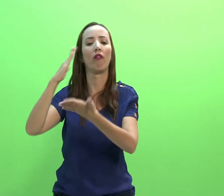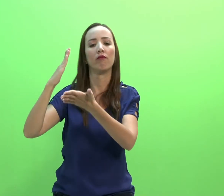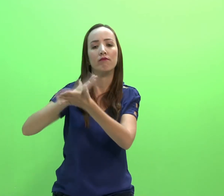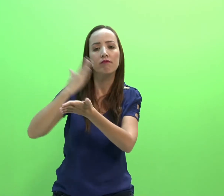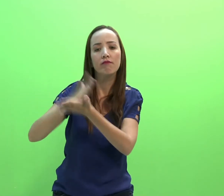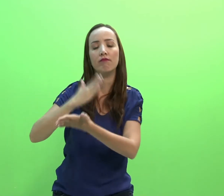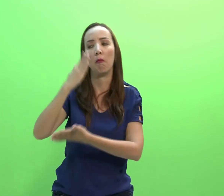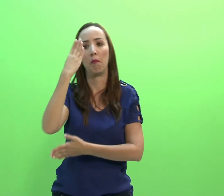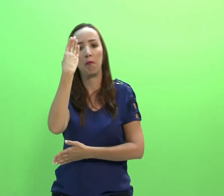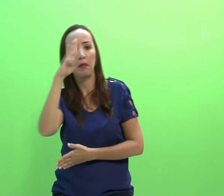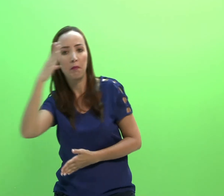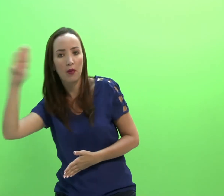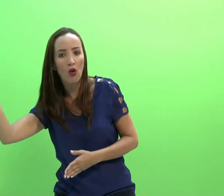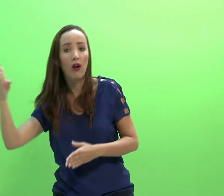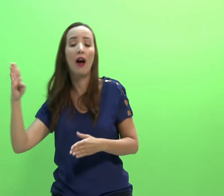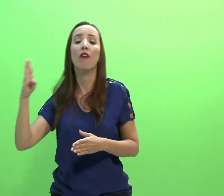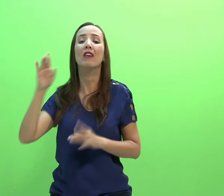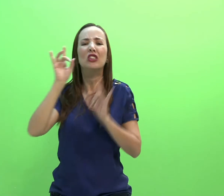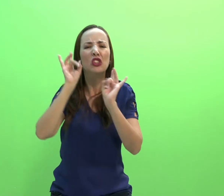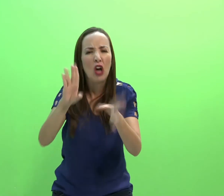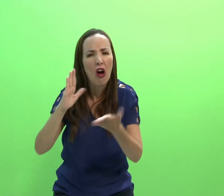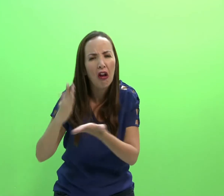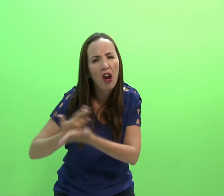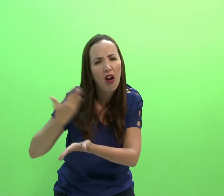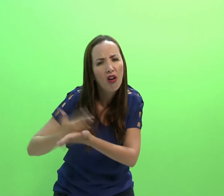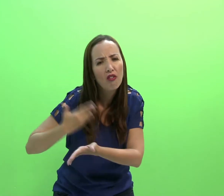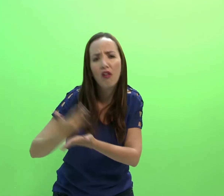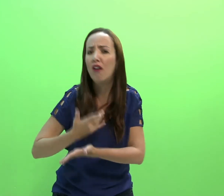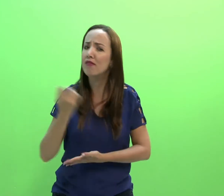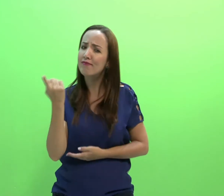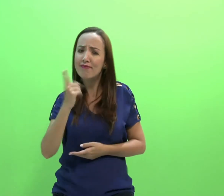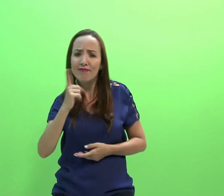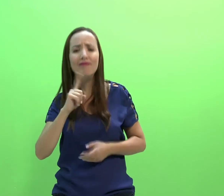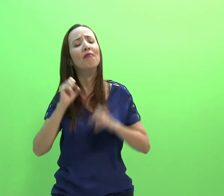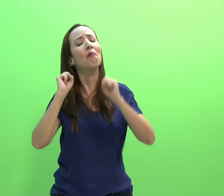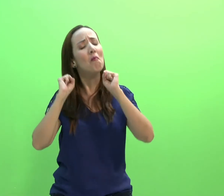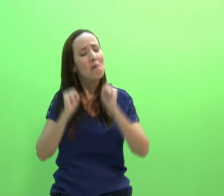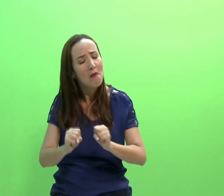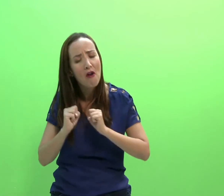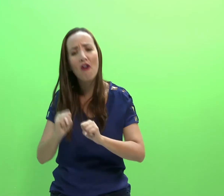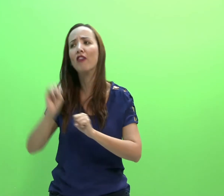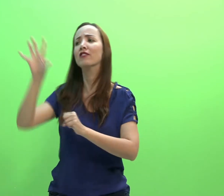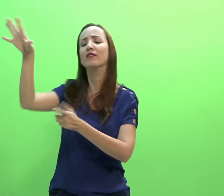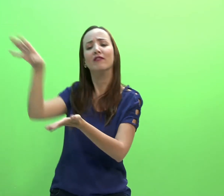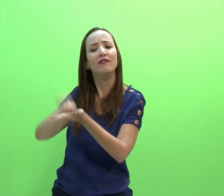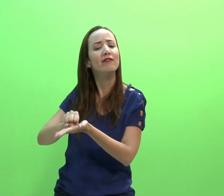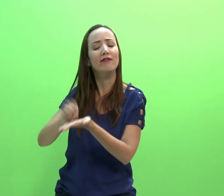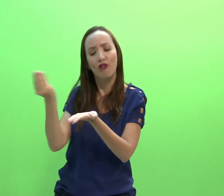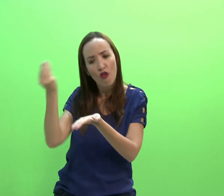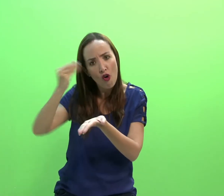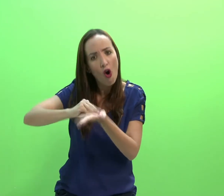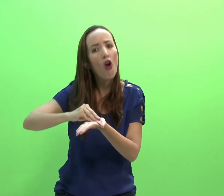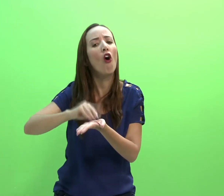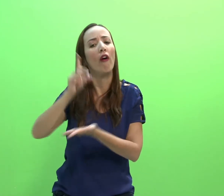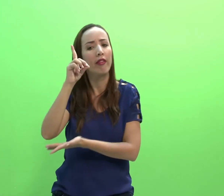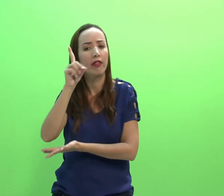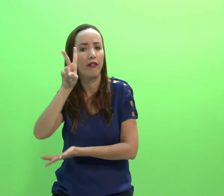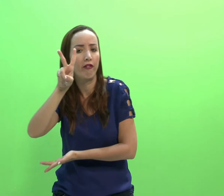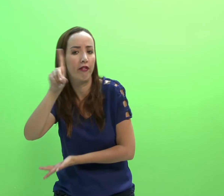A referência, ela tem também a referência bibliográfica e também temos outros tipos